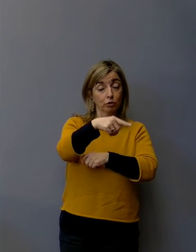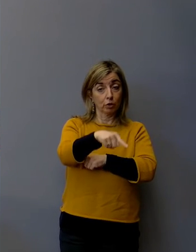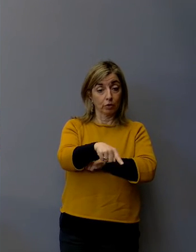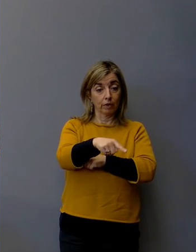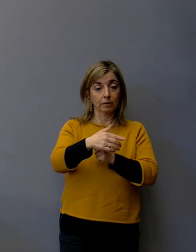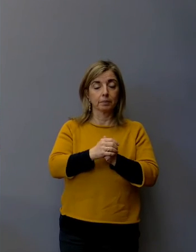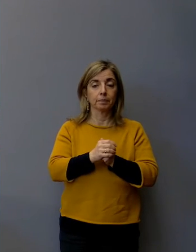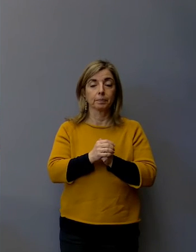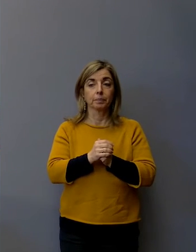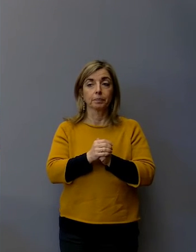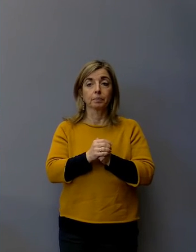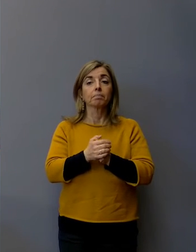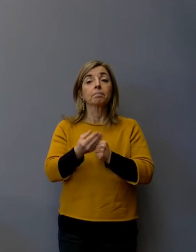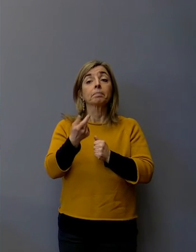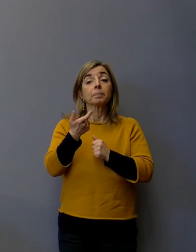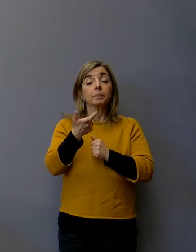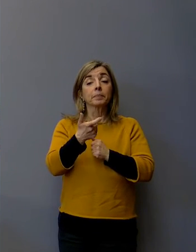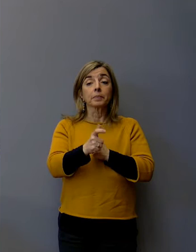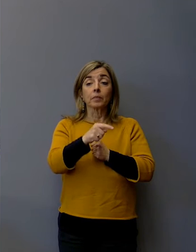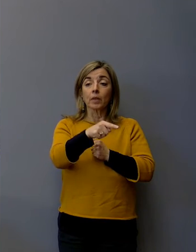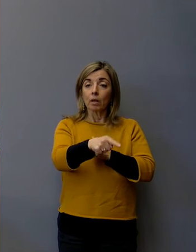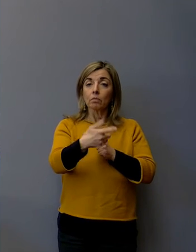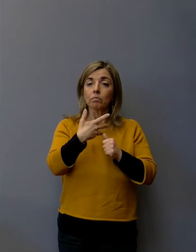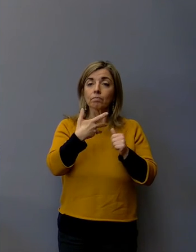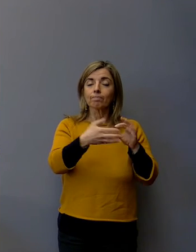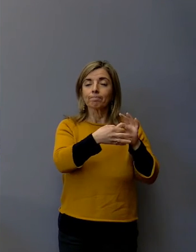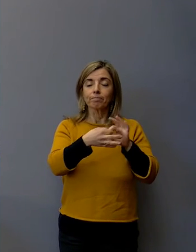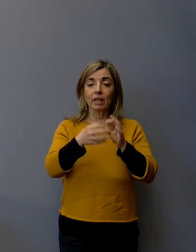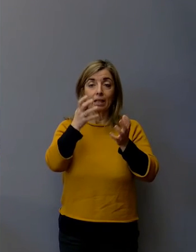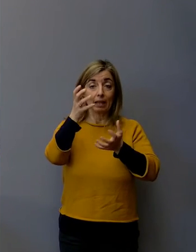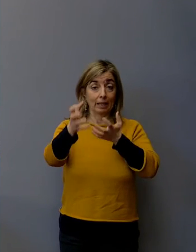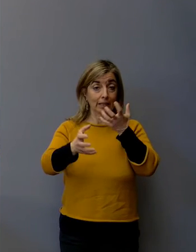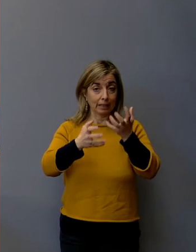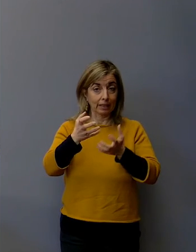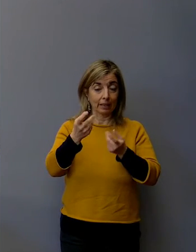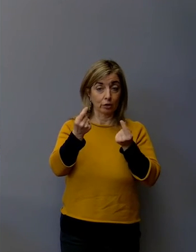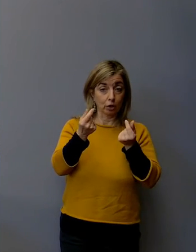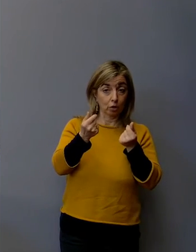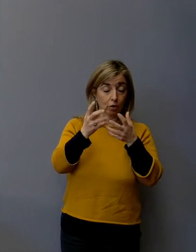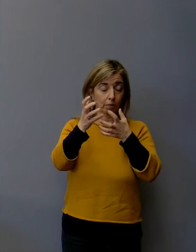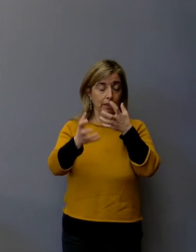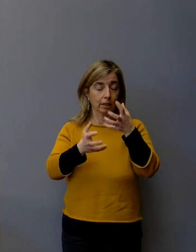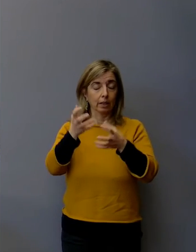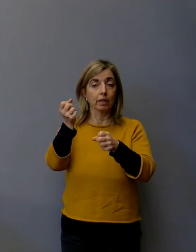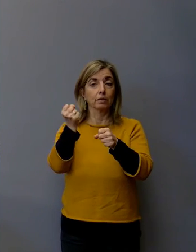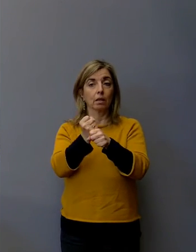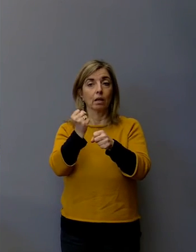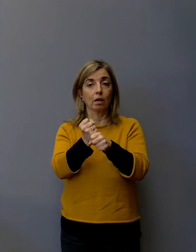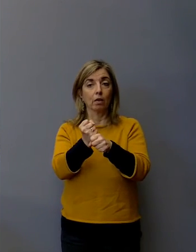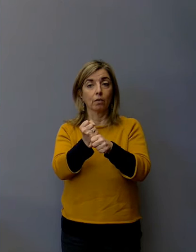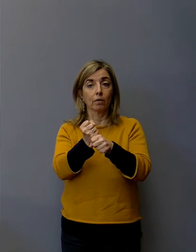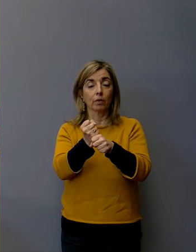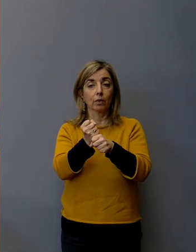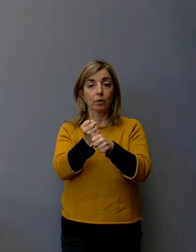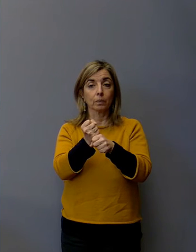con la crisi economica la crisi del lavoro la crisi la crisi anche